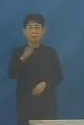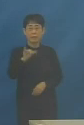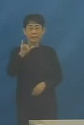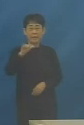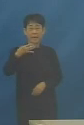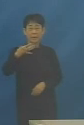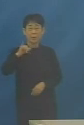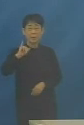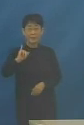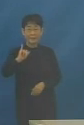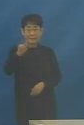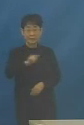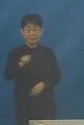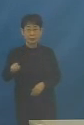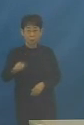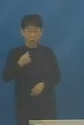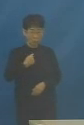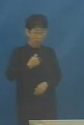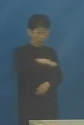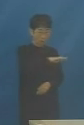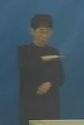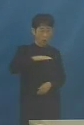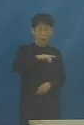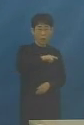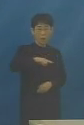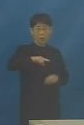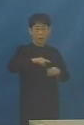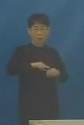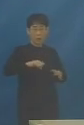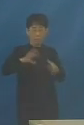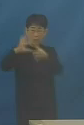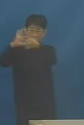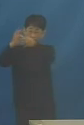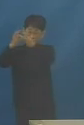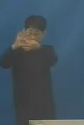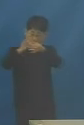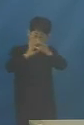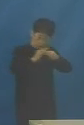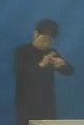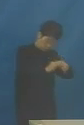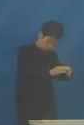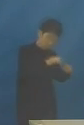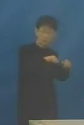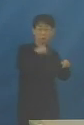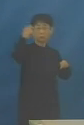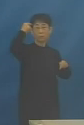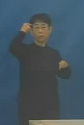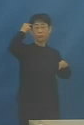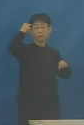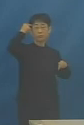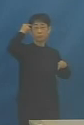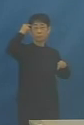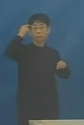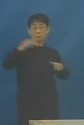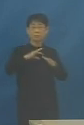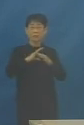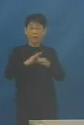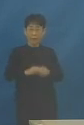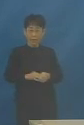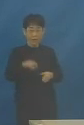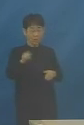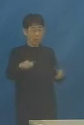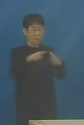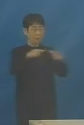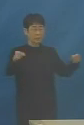と我々というのはやっぱりあのつながってるんじゃないかなということですねこのことをもっとはの全国の皆